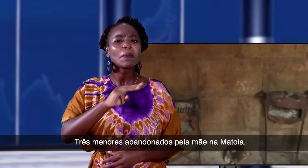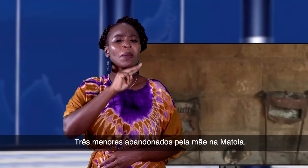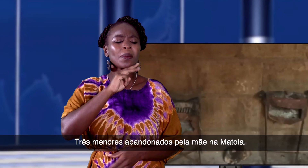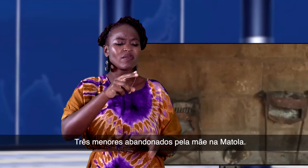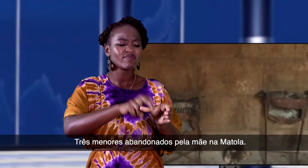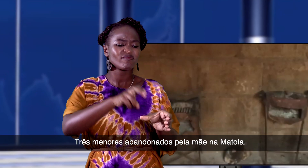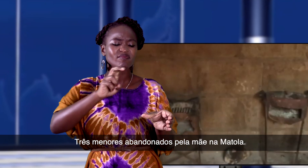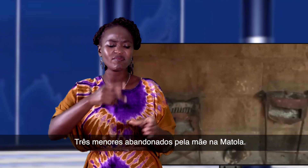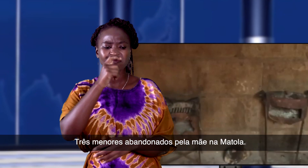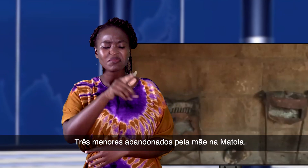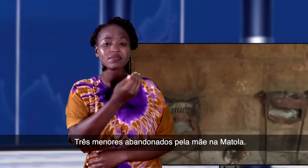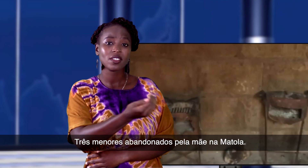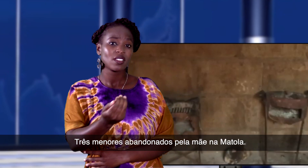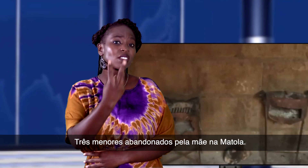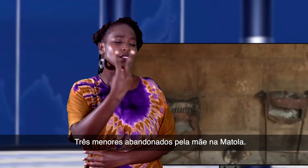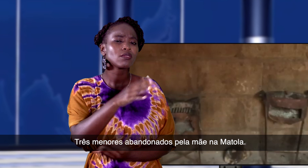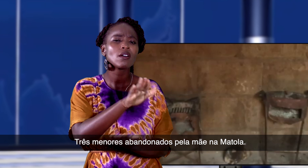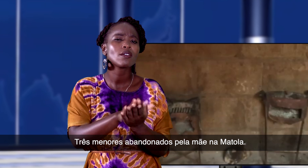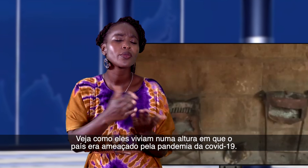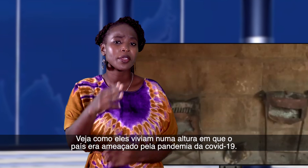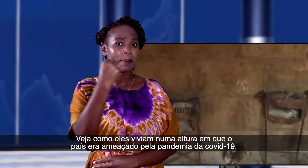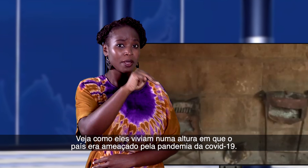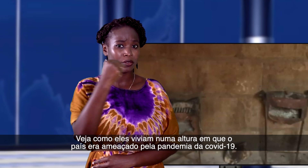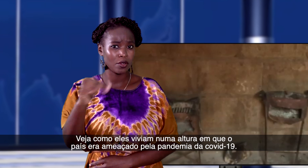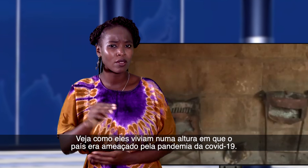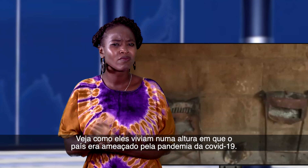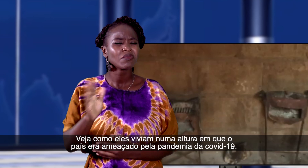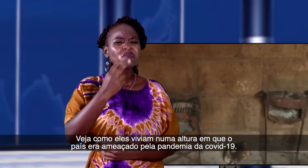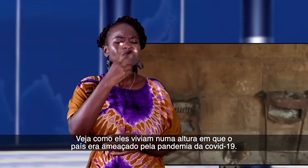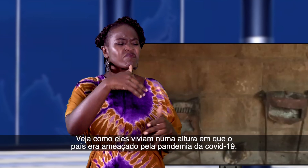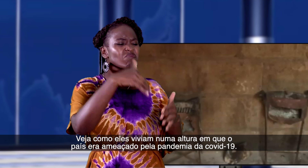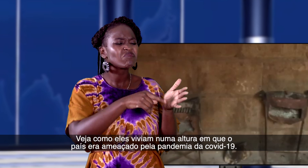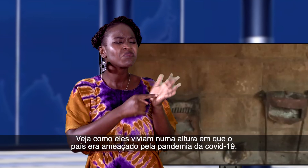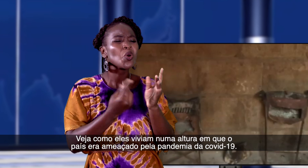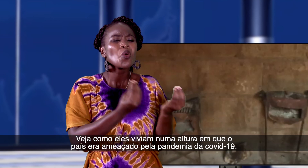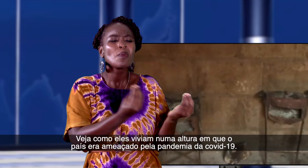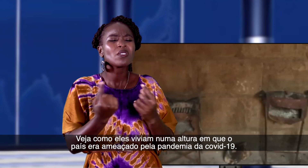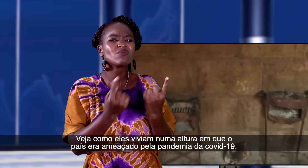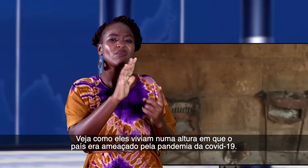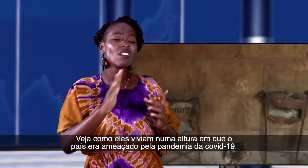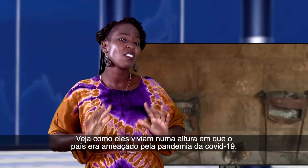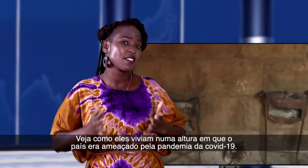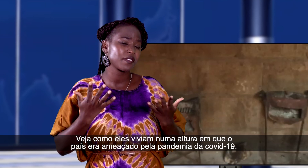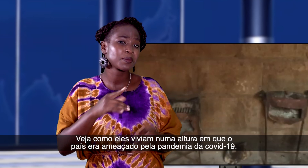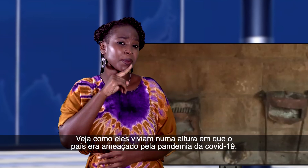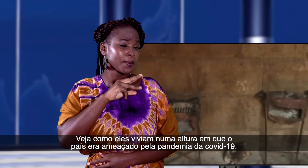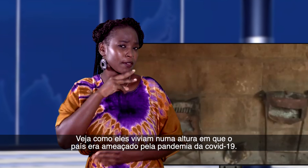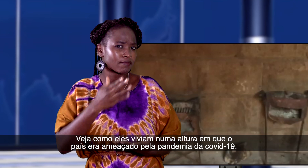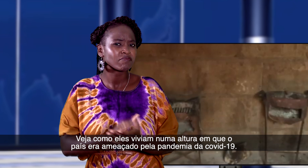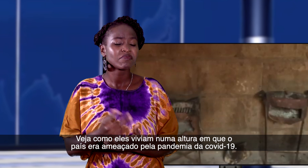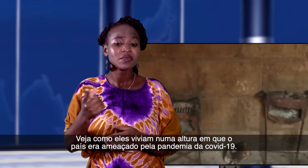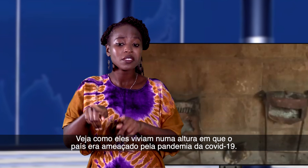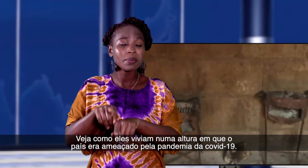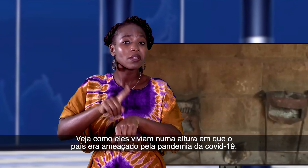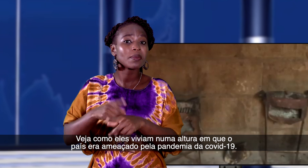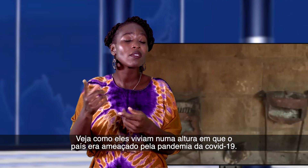3 menores abandonados pela mãe na Matola. Veja como eles viviam numa altura em que o país era ameaçado